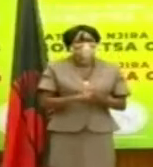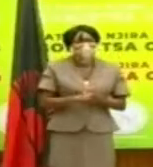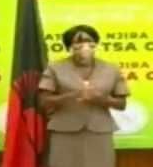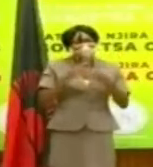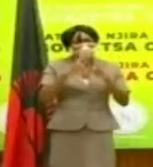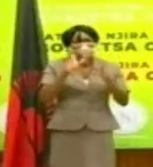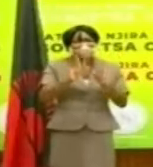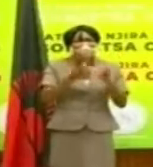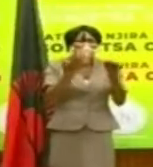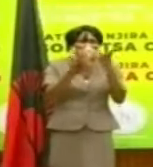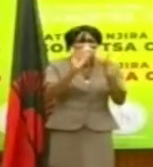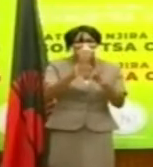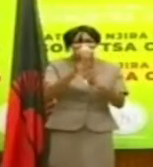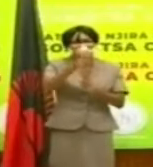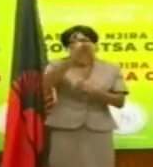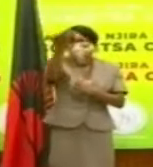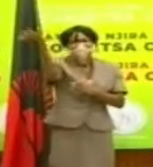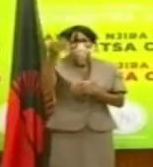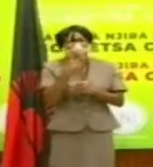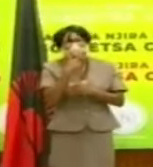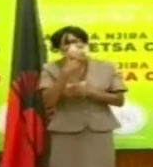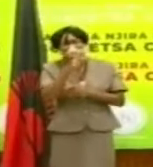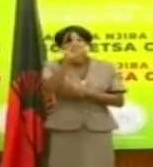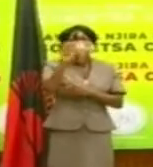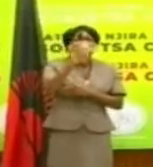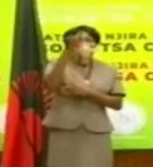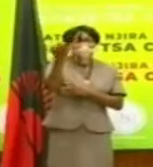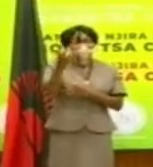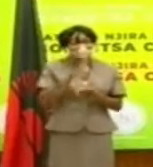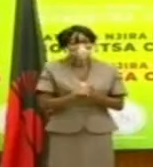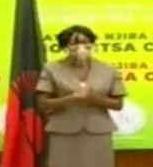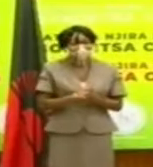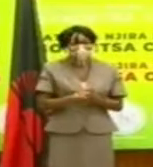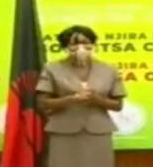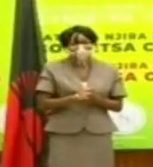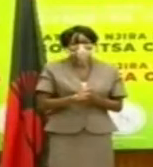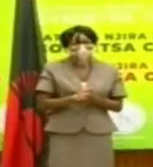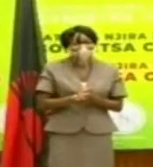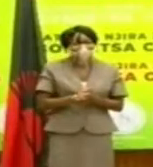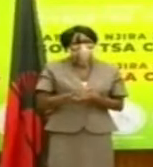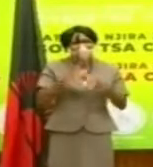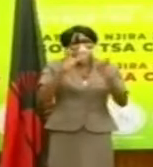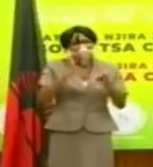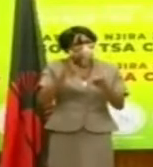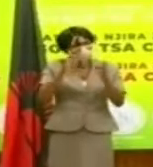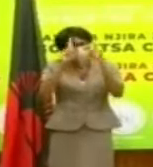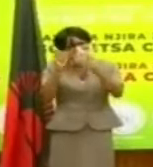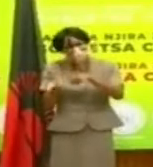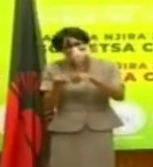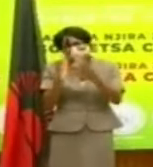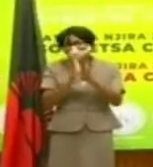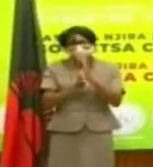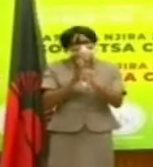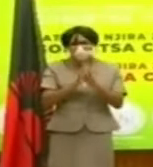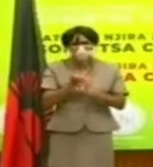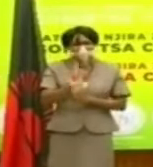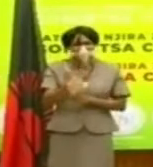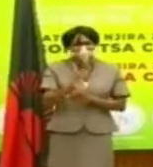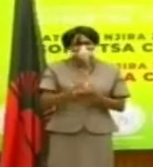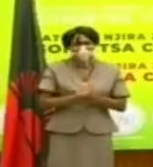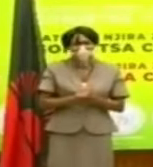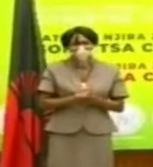mwina kunjaku nkumafusa kuti kodi palibe amene mwina mwatsoka amene taluza ngati dziko maola